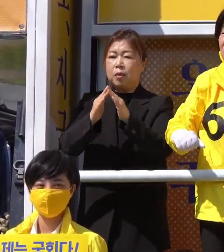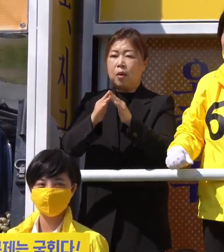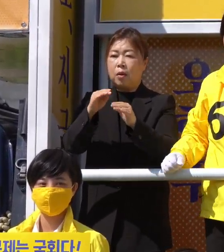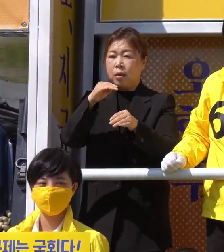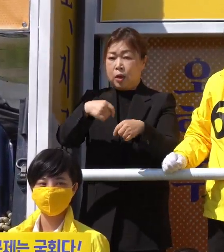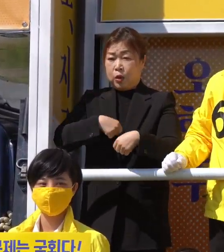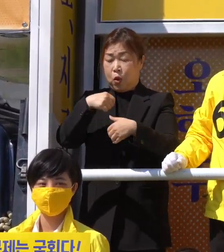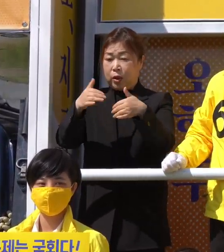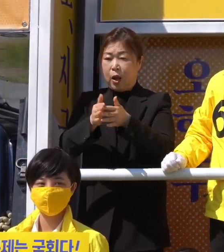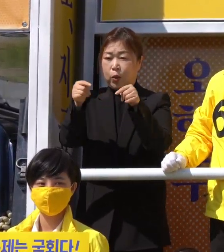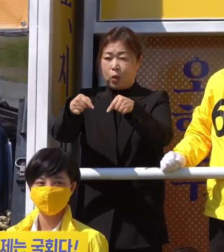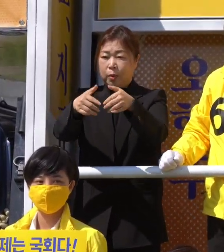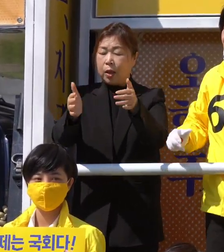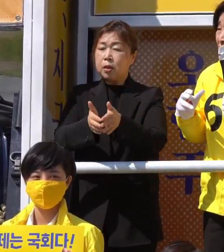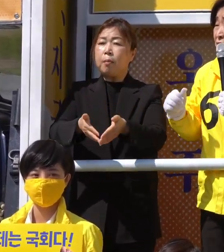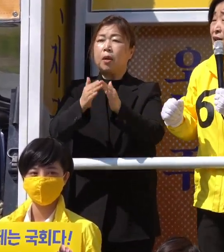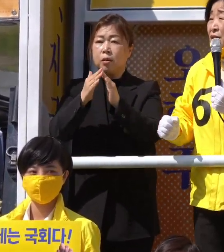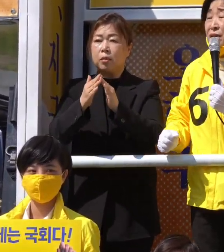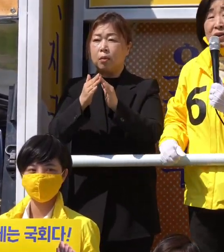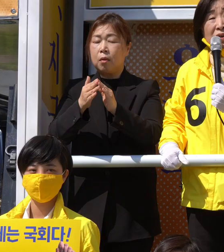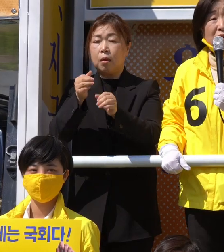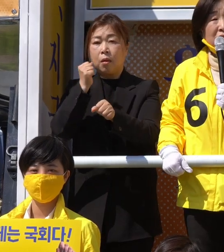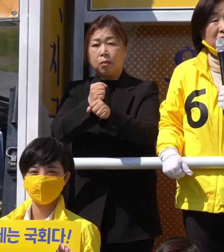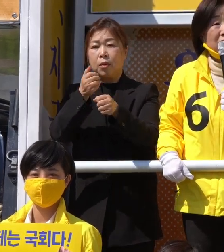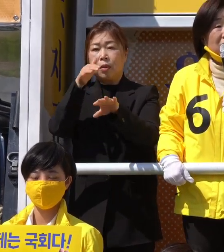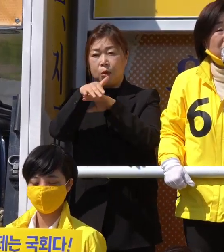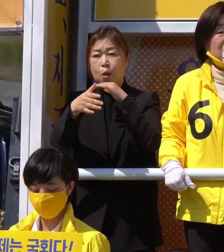만들어서 그렇게 해서